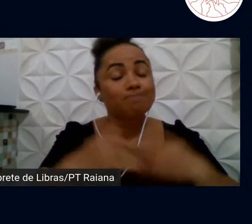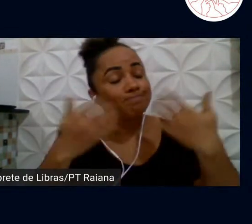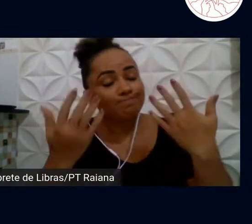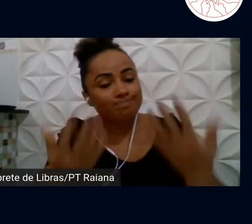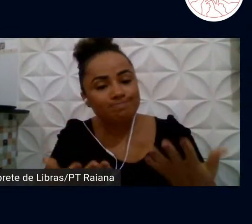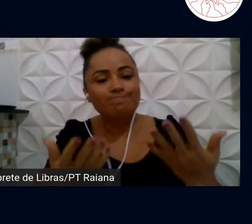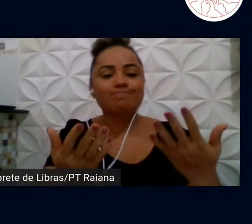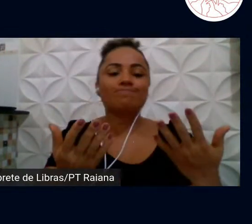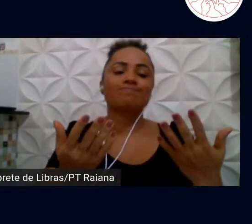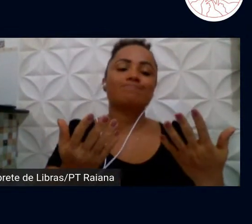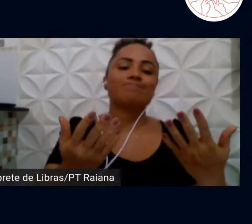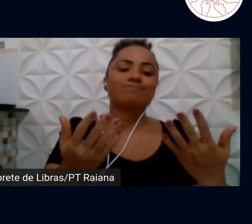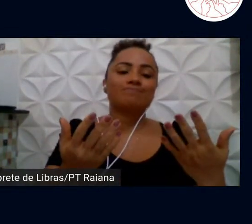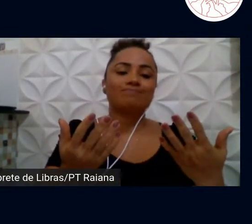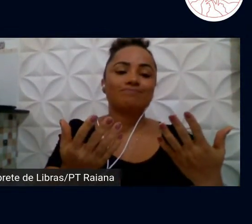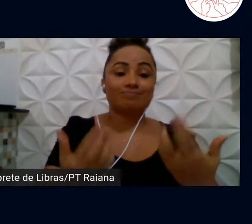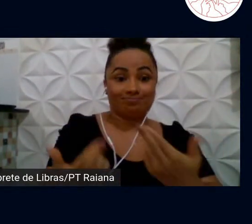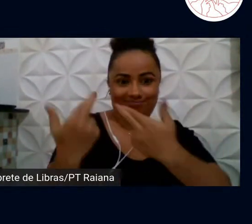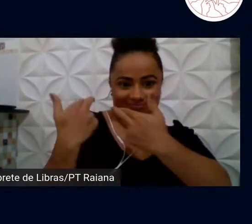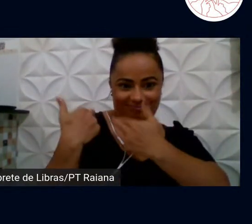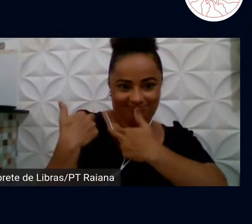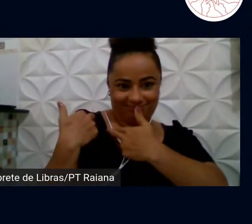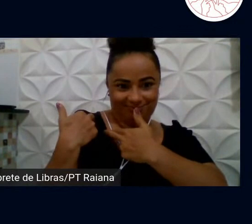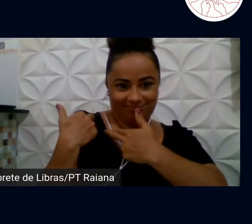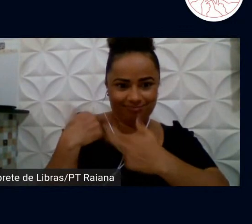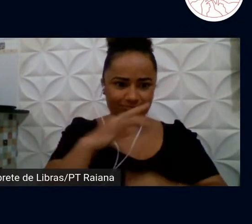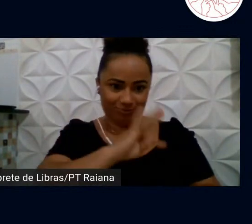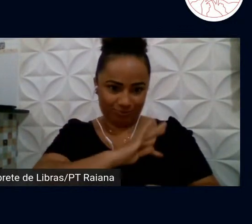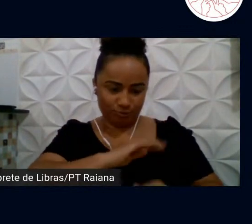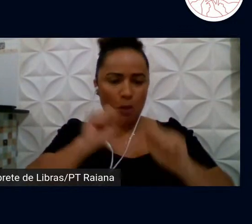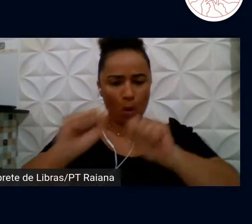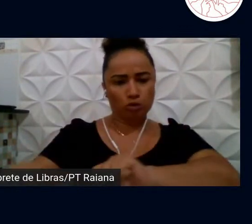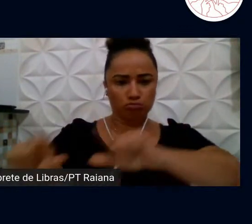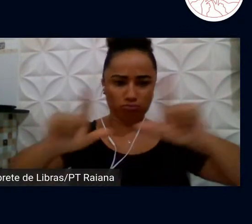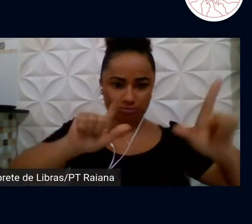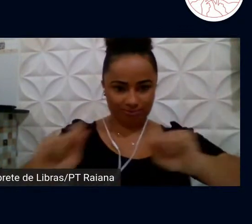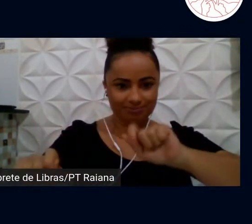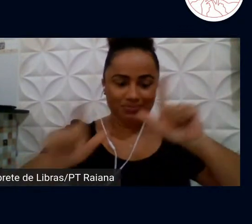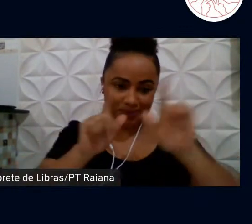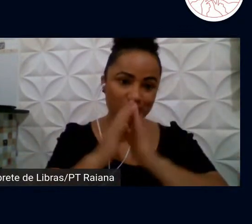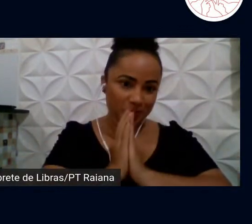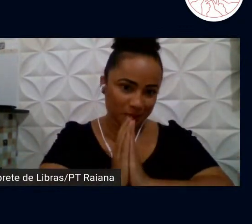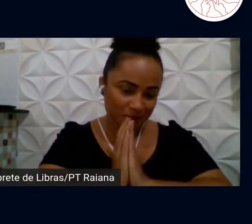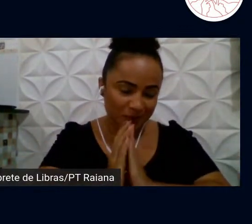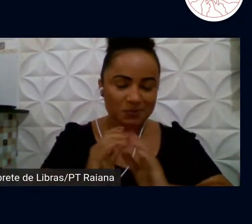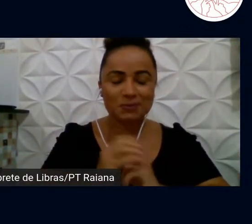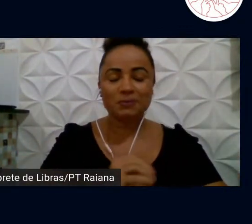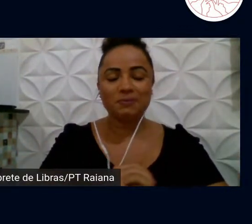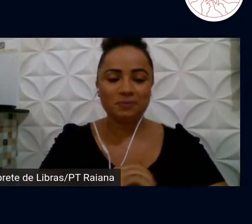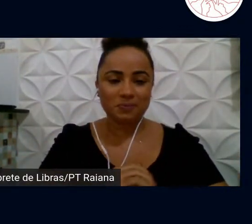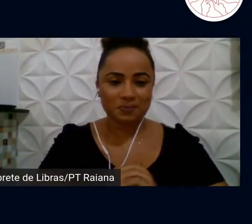Então, eh, o responsável pela técnica já pode exibir os meus slides, por gentileza.